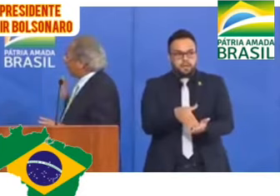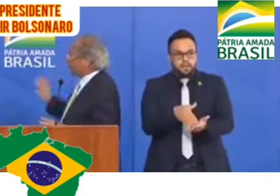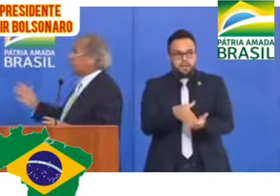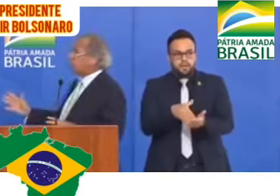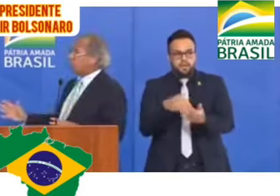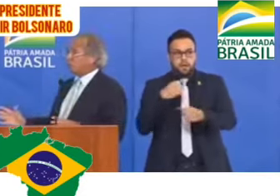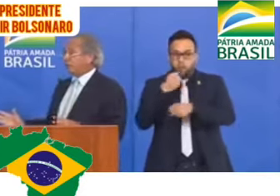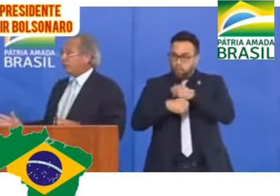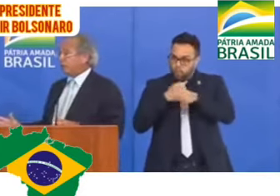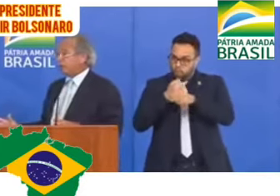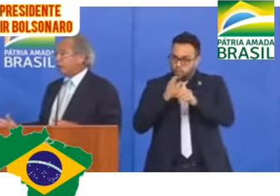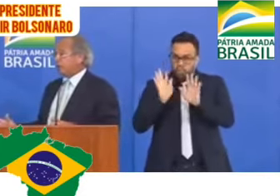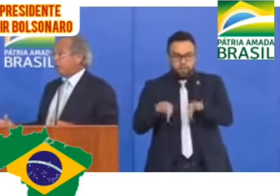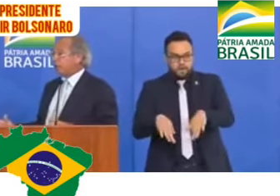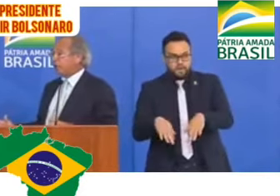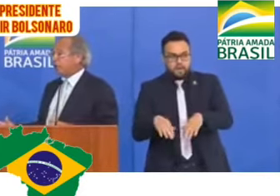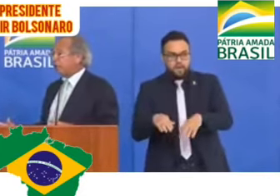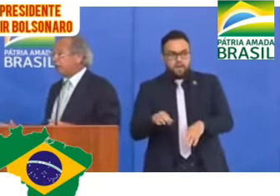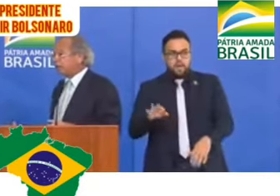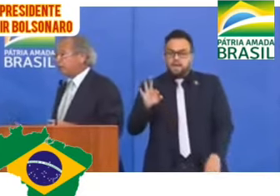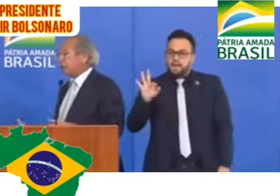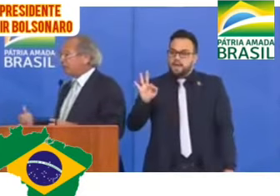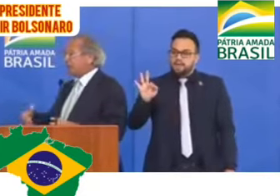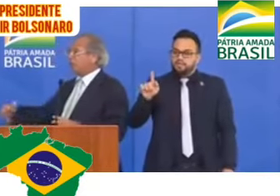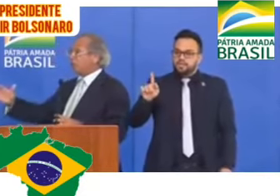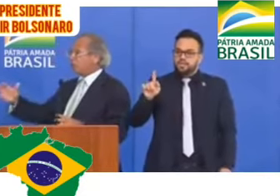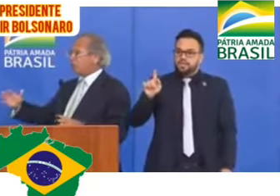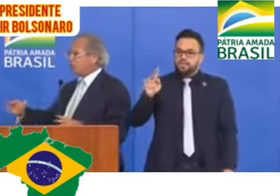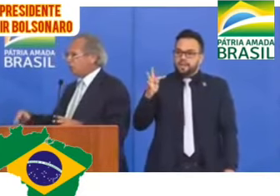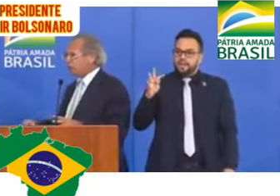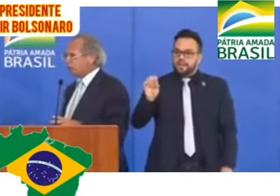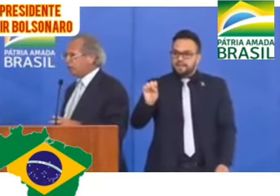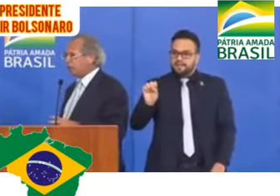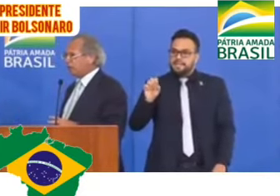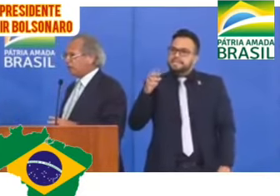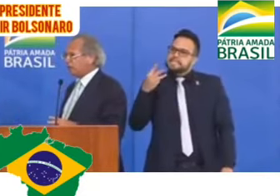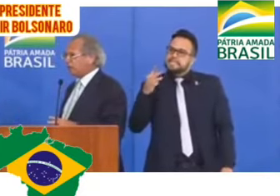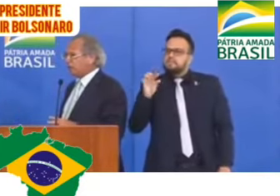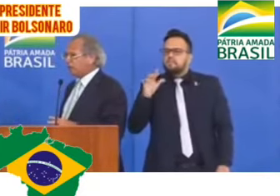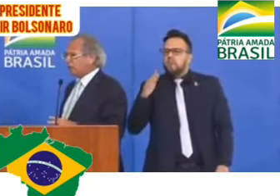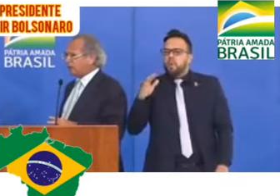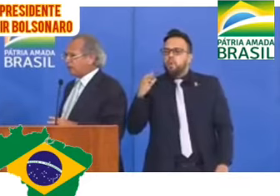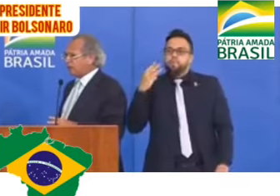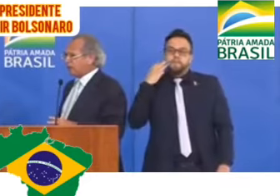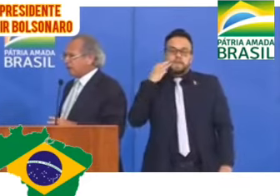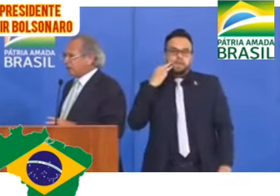entrando também os recursos do FGTS, são mais 30 e poucos bilhões de um lado,